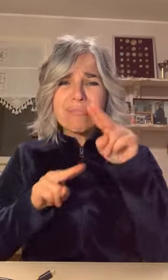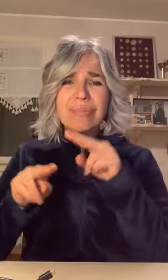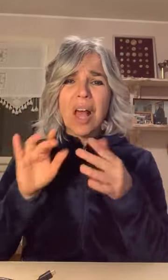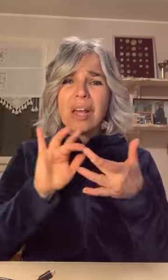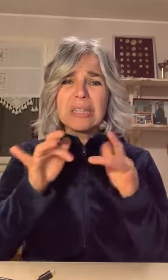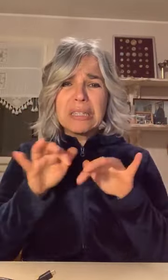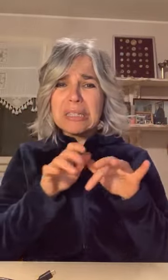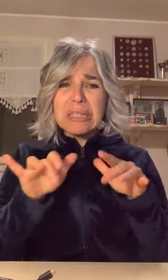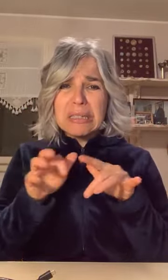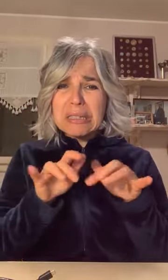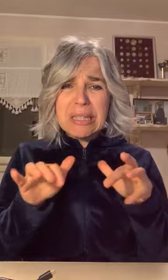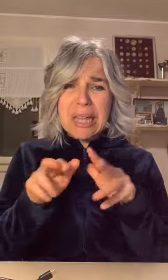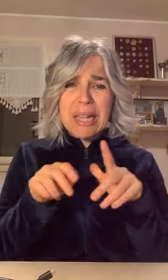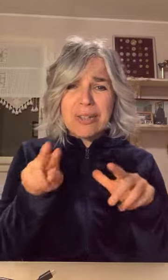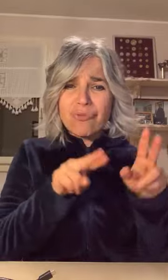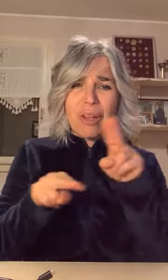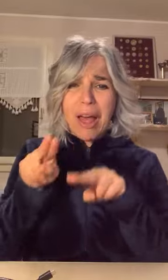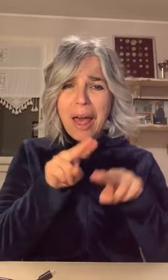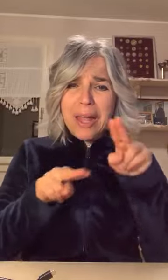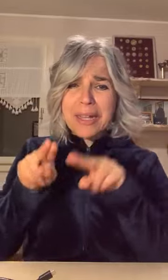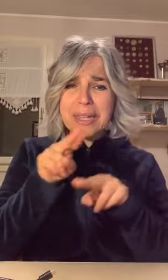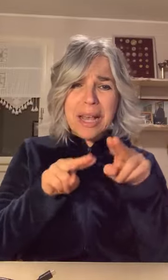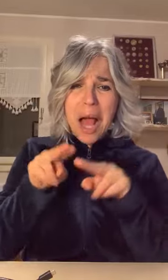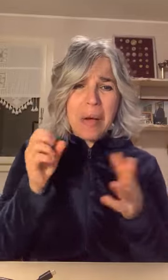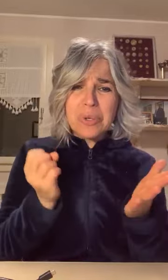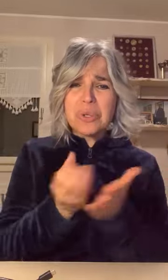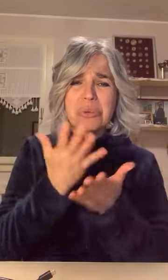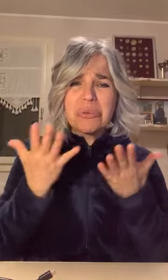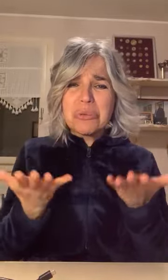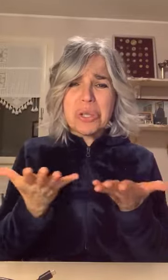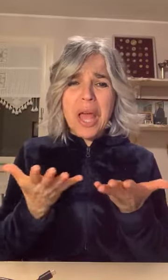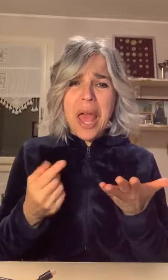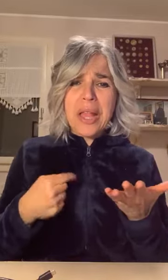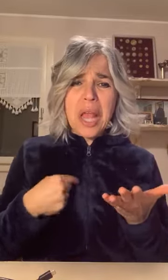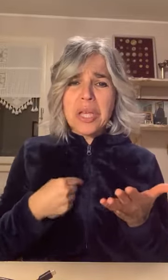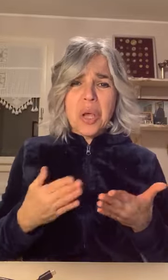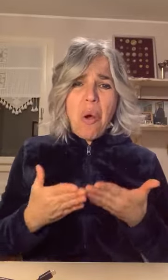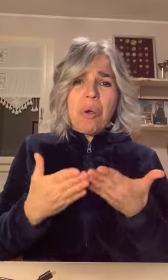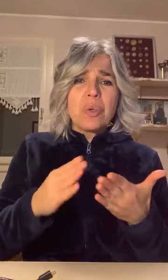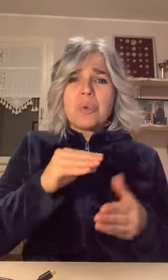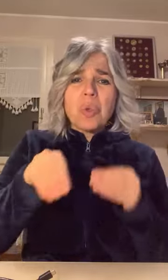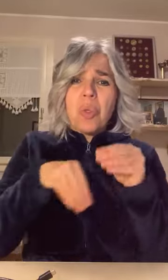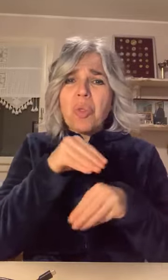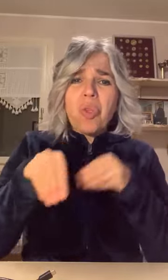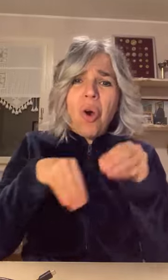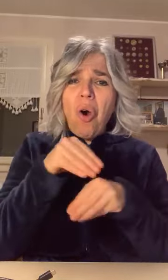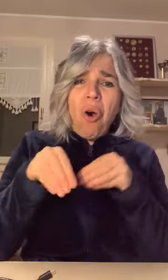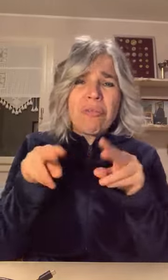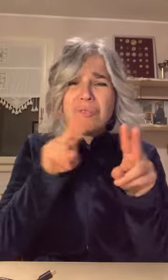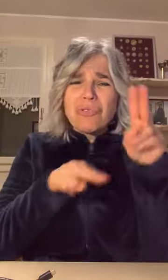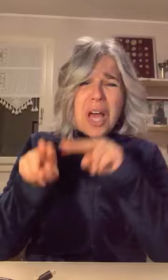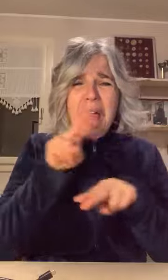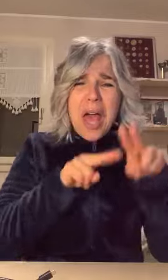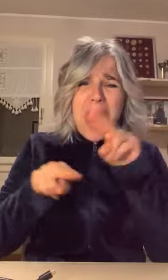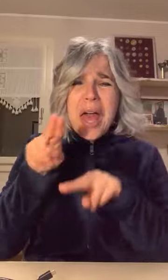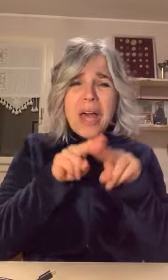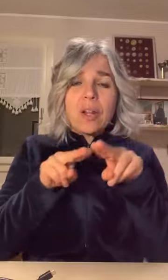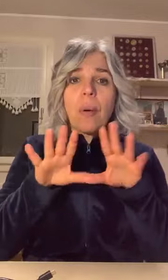cosa dice, che cosa sta succedendo, come posso trovare un aiuto, un conforto. Qui dice il salmista: nella mia